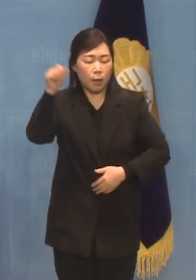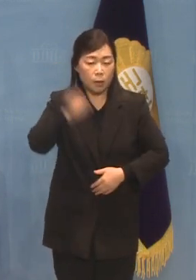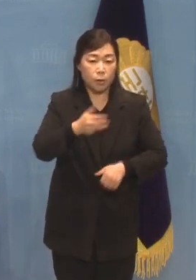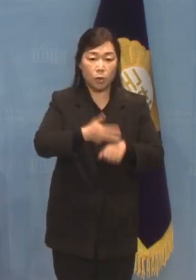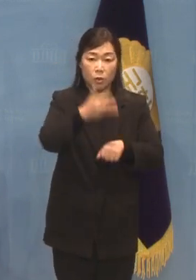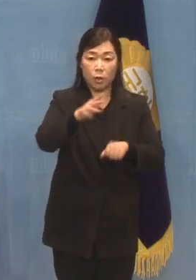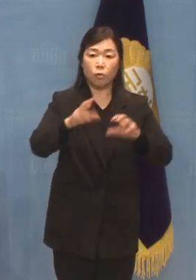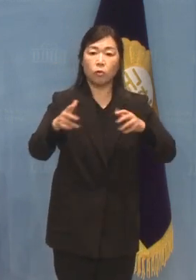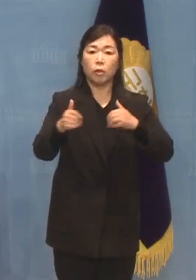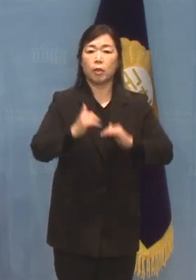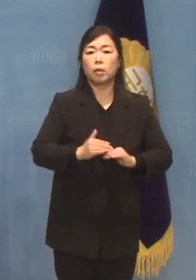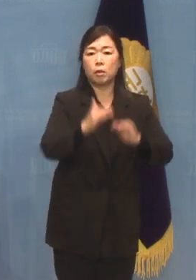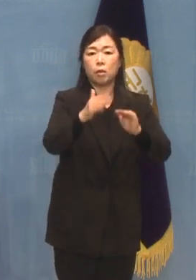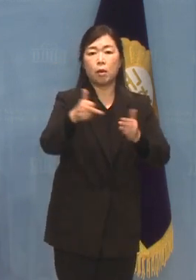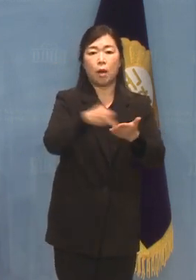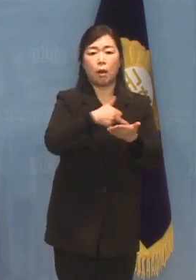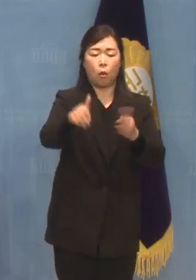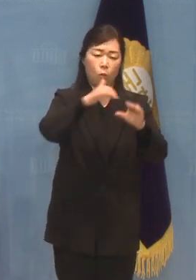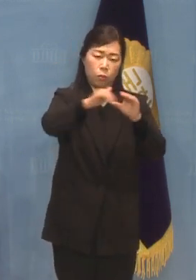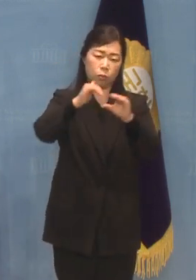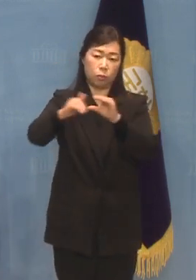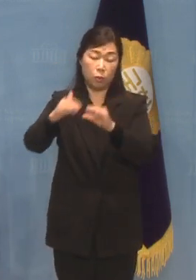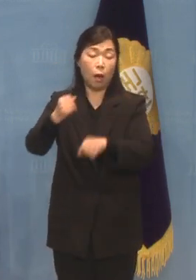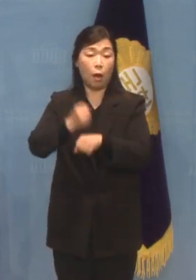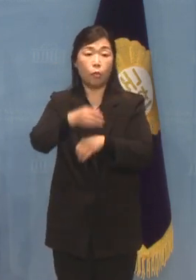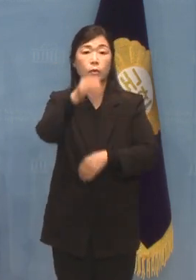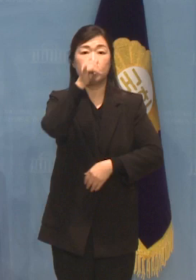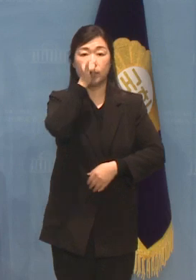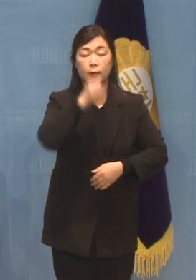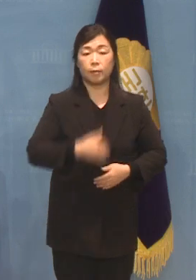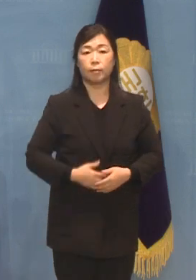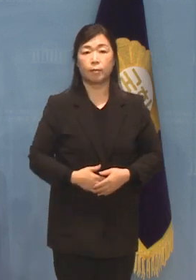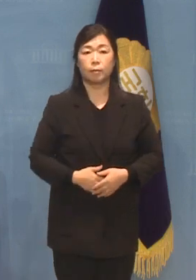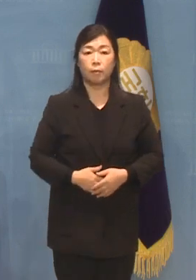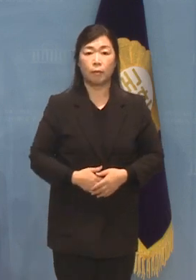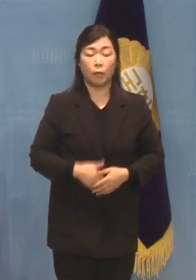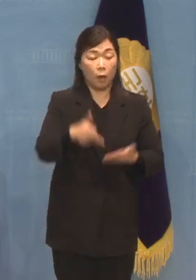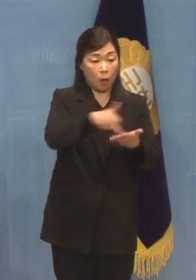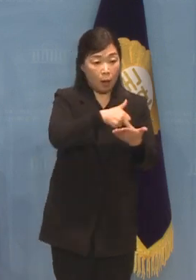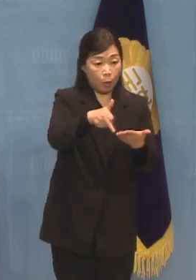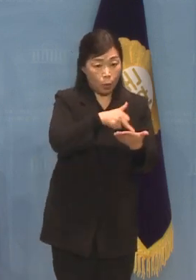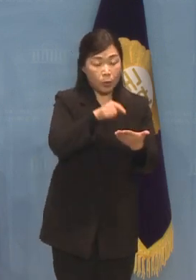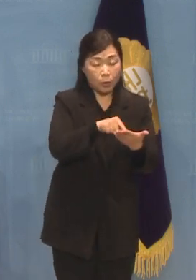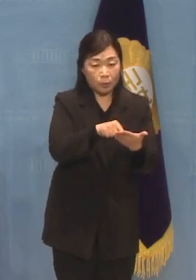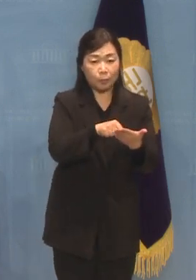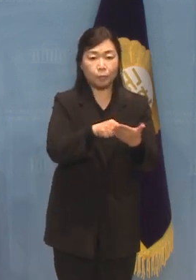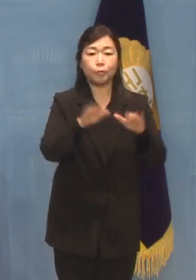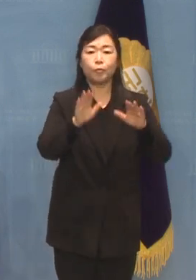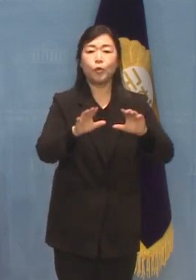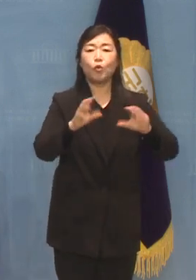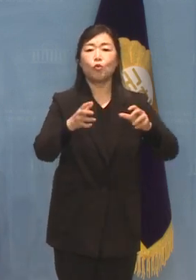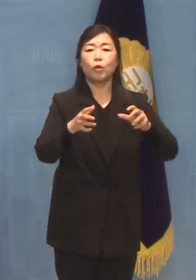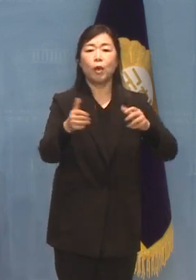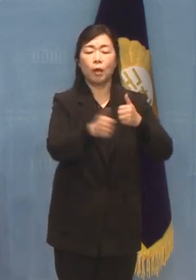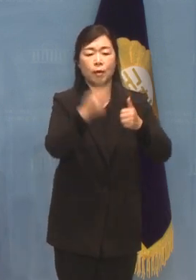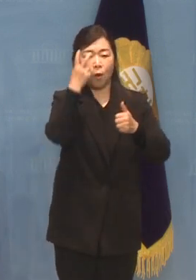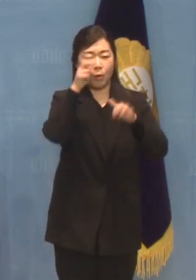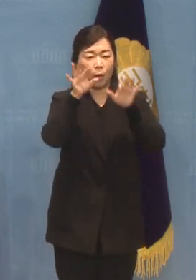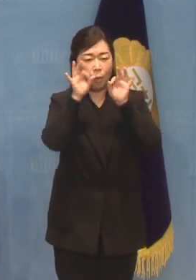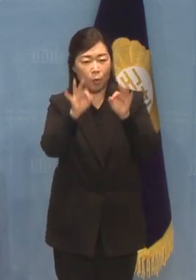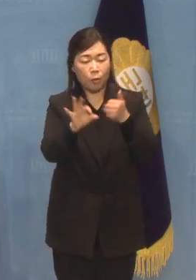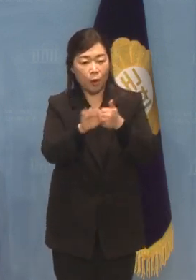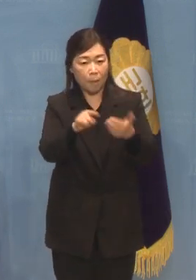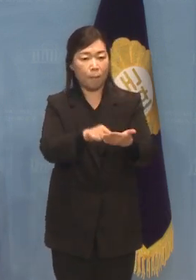8시에 국회 일정을 카카오 채널을 통하여 제공하고 있습니다. 카카오톡에서 오늘의 국회를